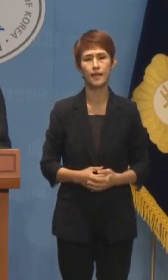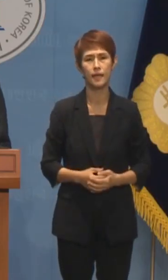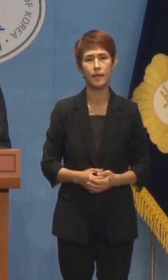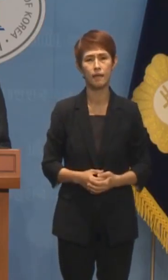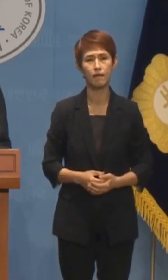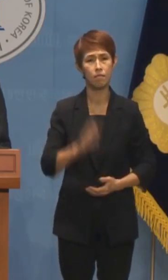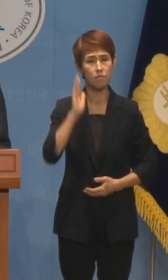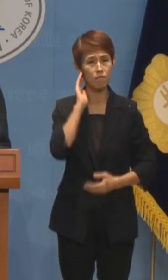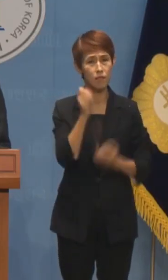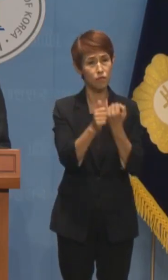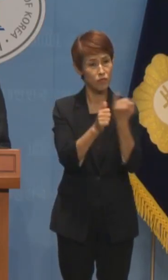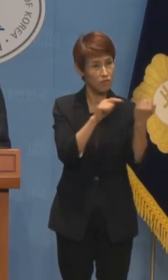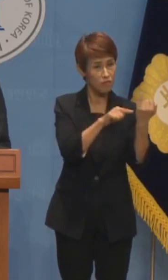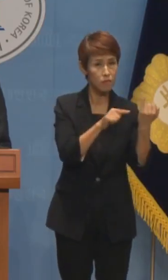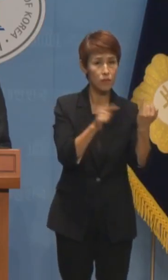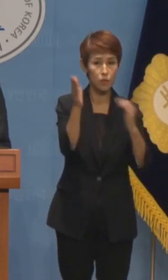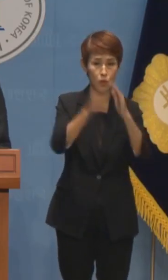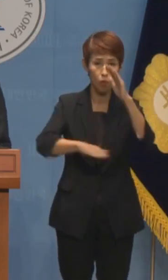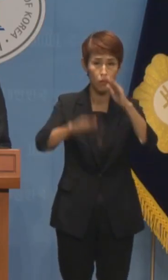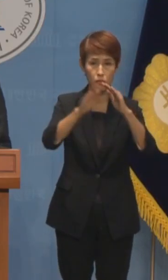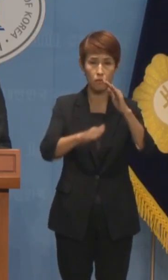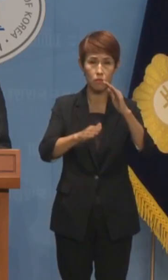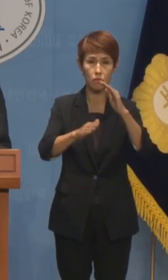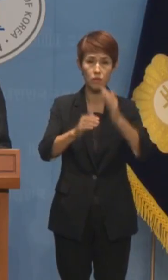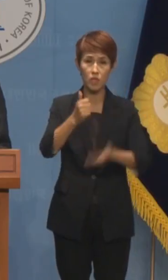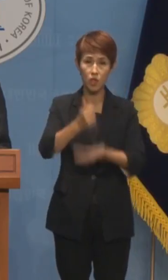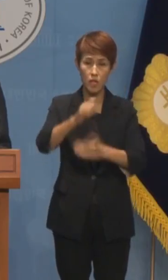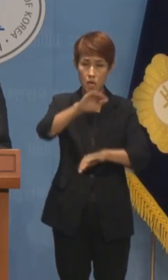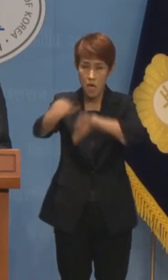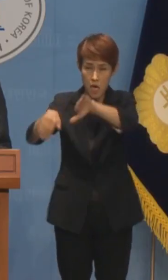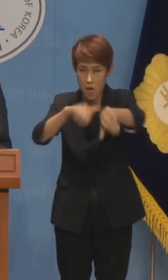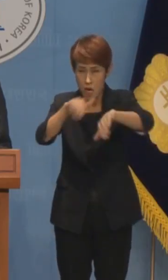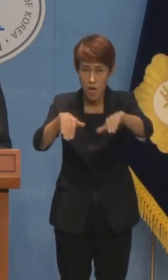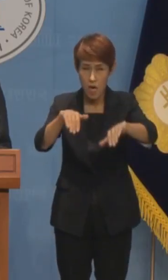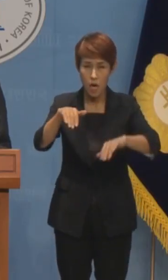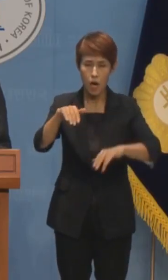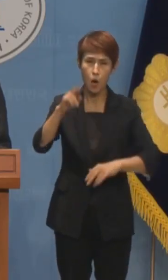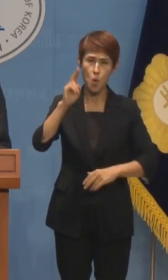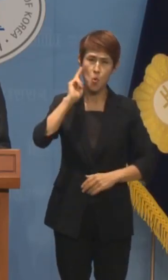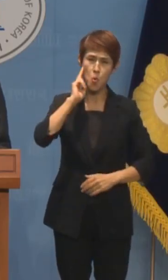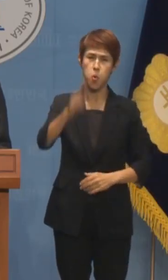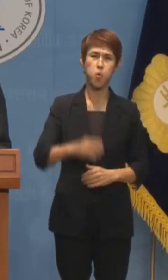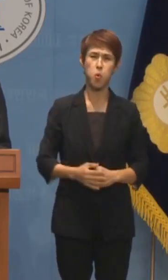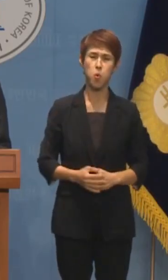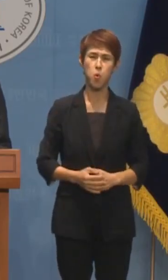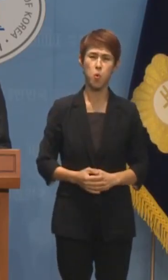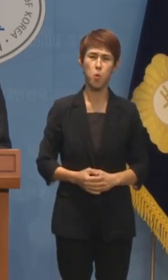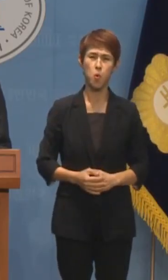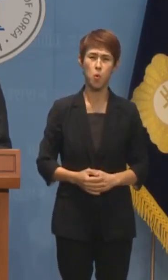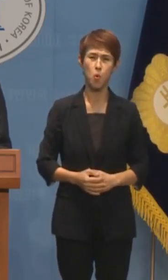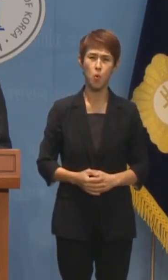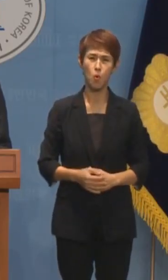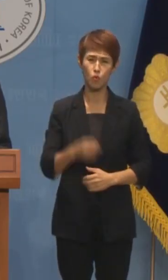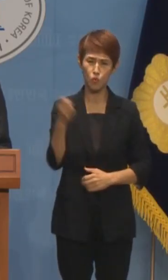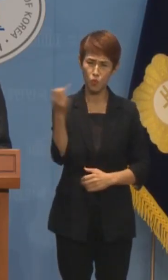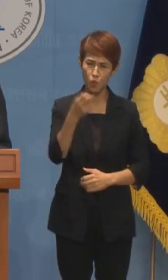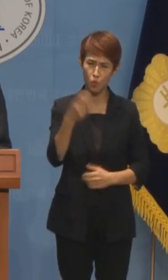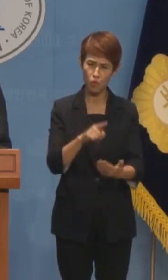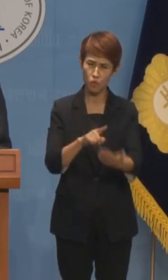김건희 여사의 공천 개입 의혹이 가히 들불처럼 번져나가고 있습니다.